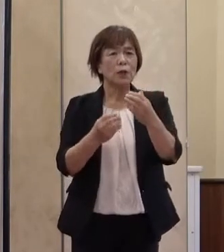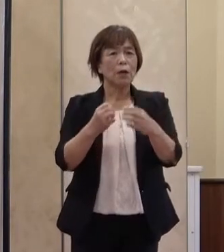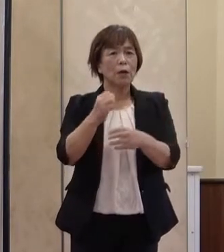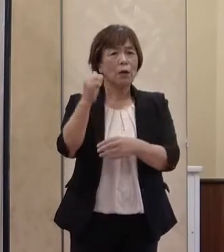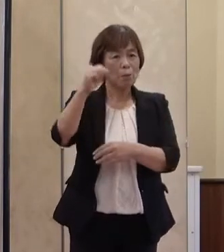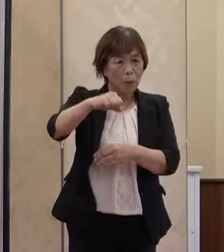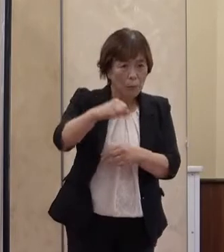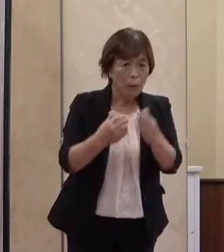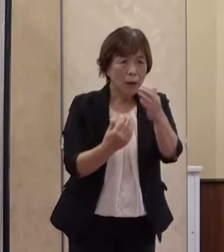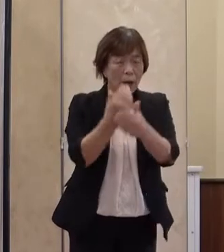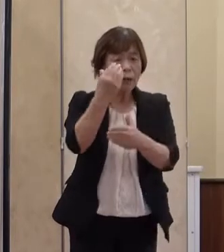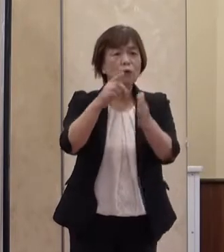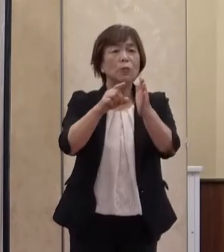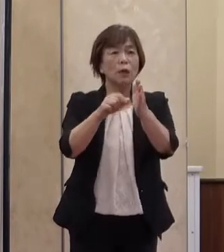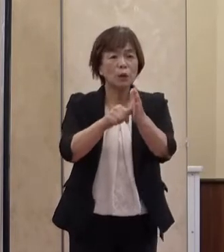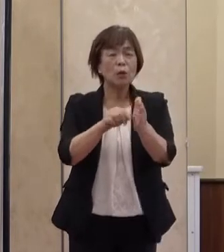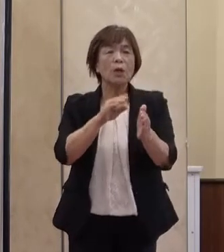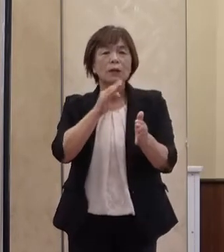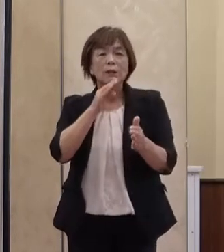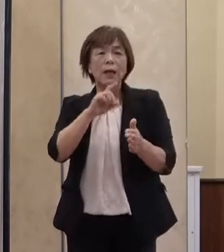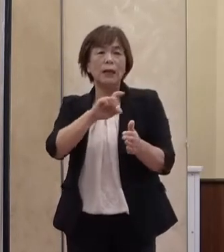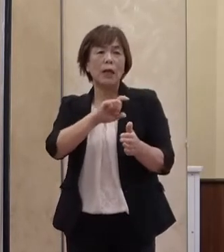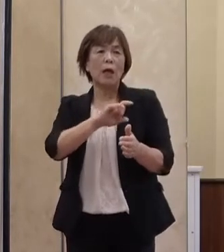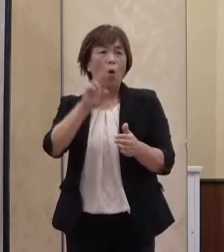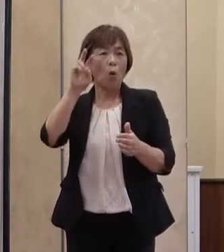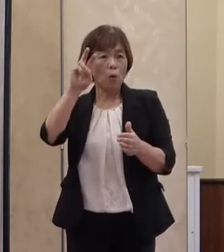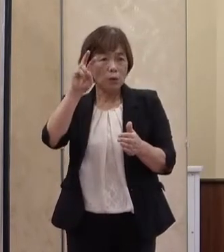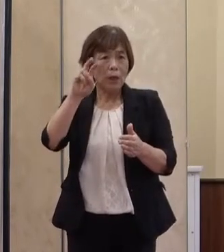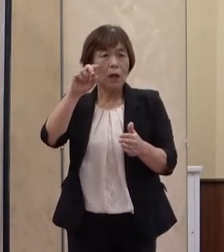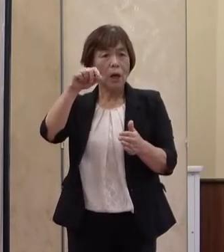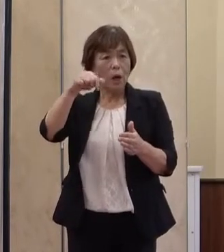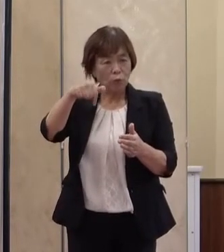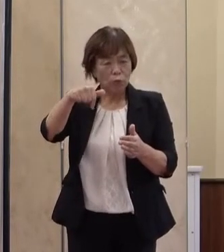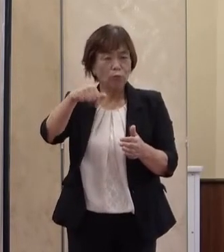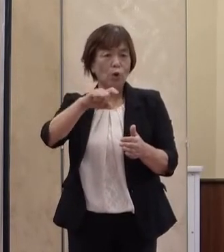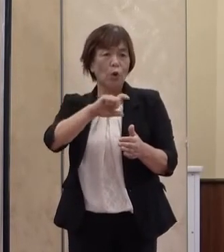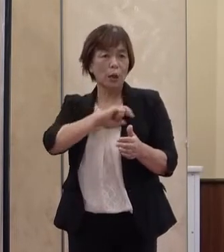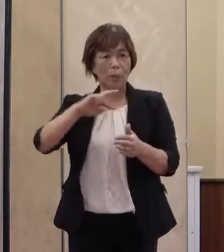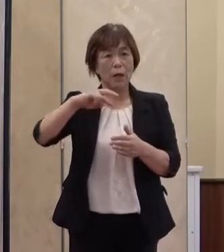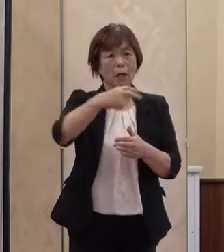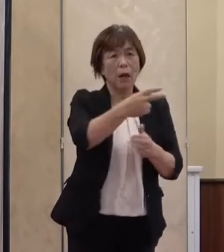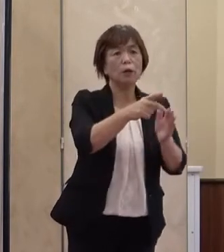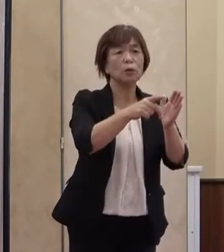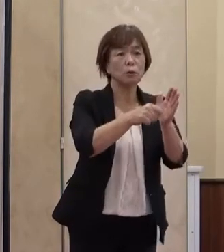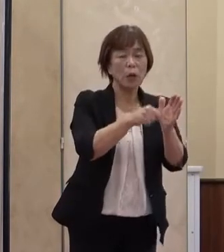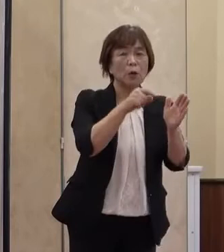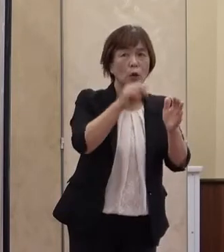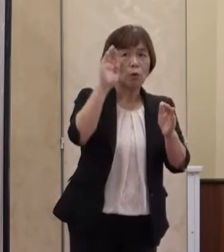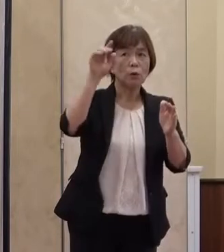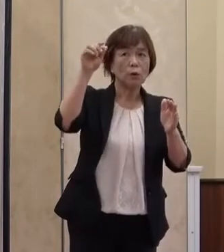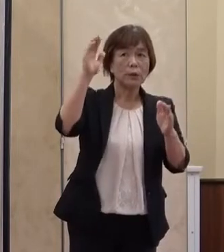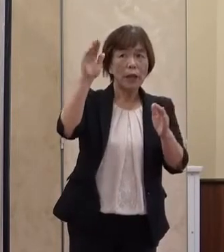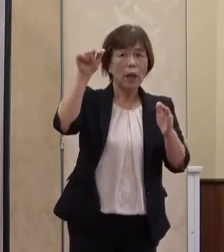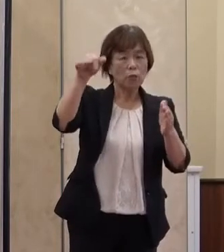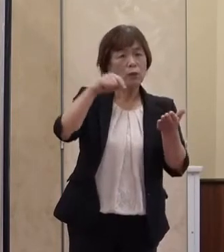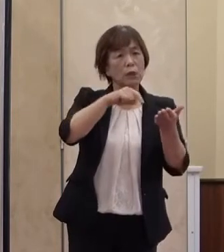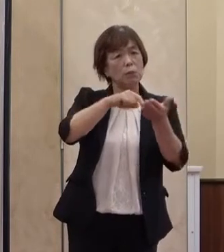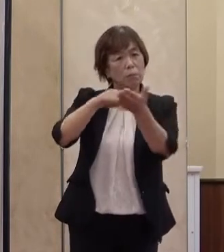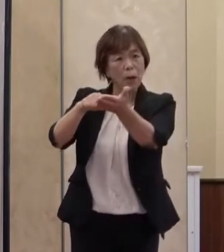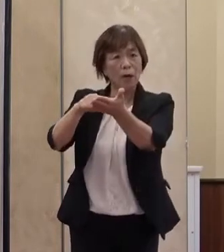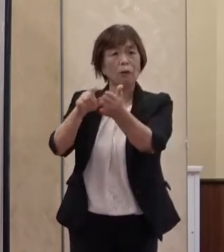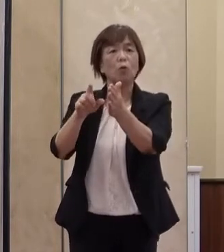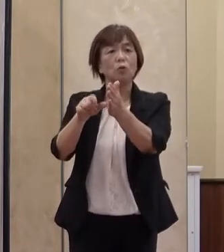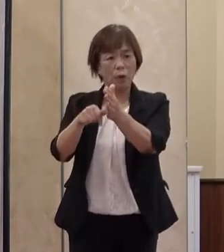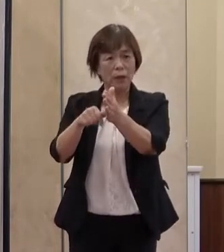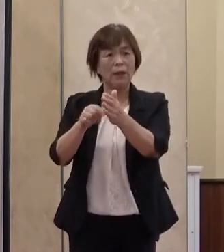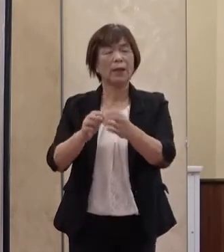ども、実際にその名称変更の法整備を、政府に求めるという段になったとしてですね、